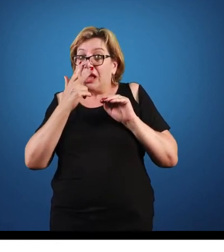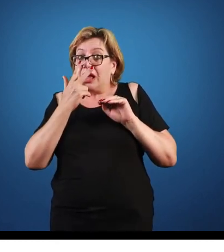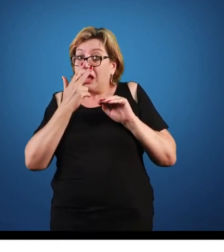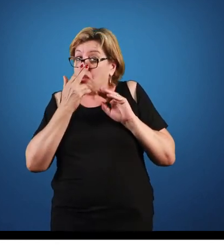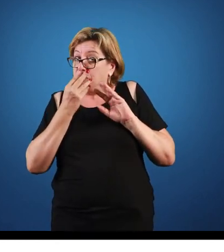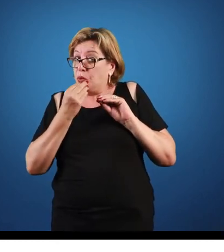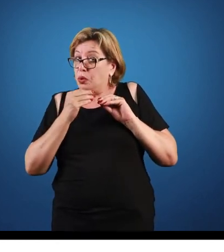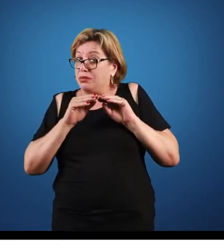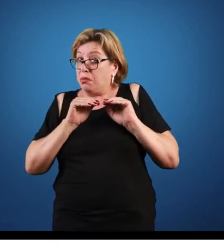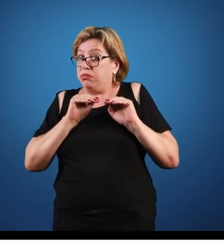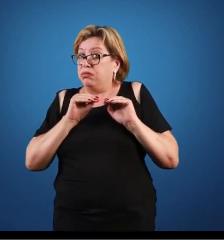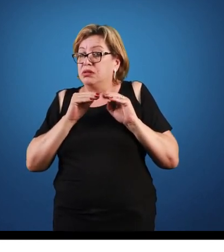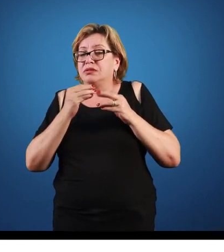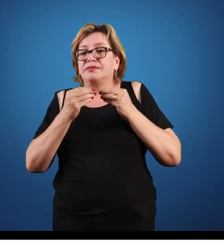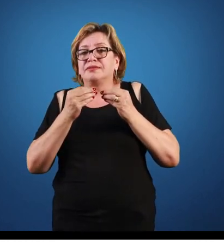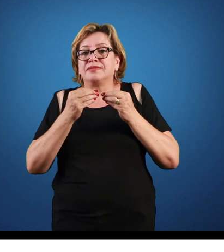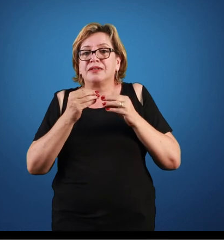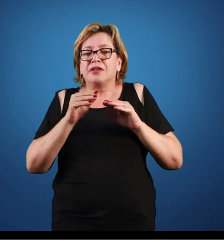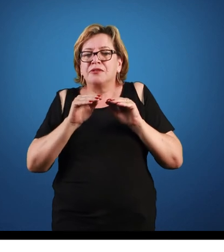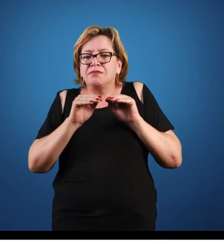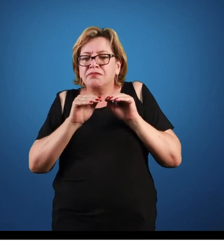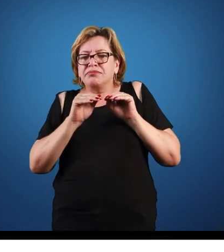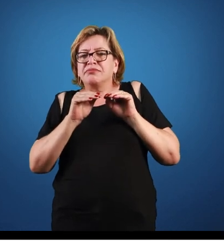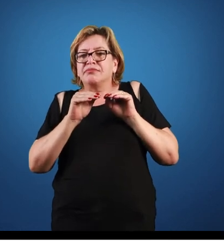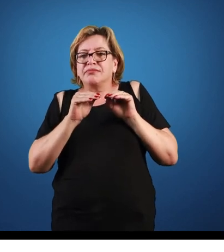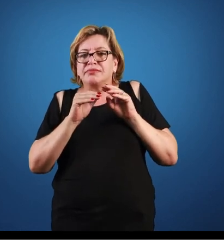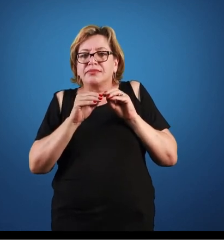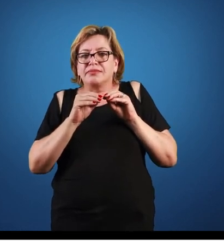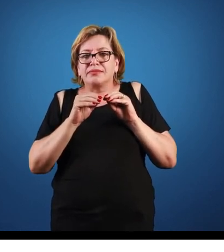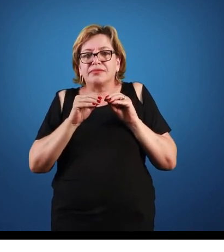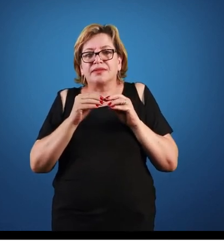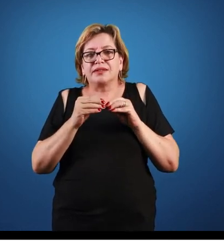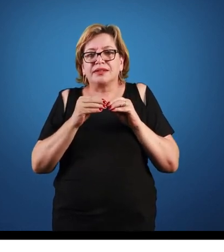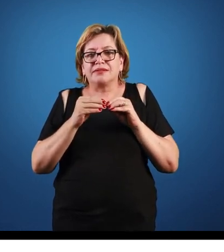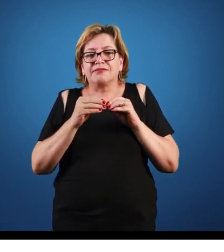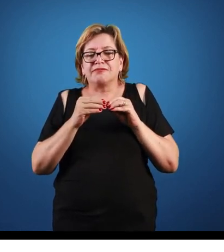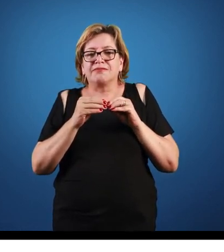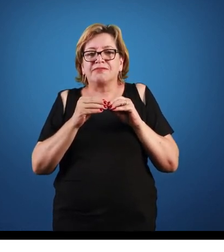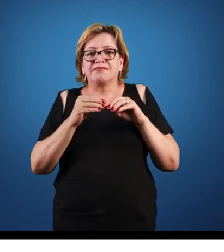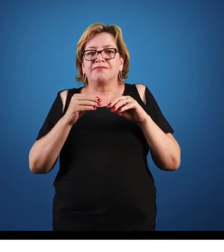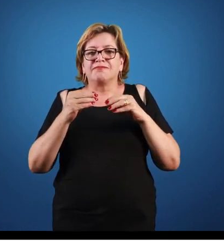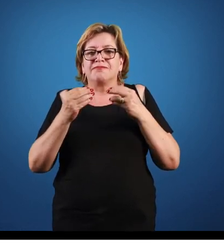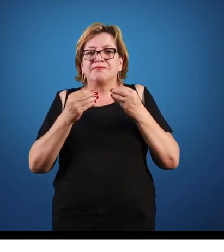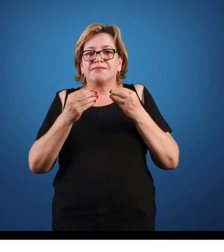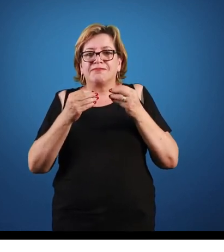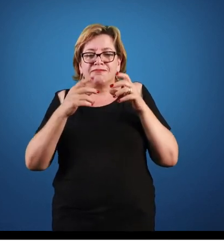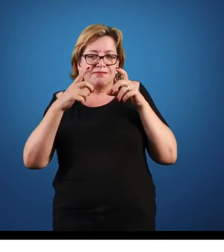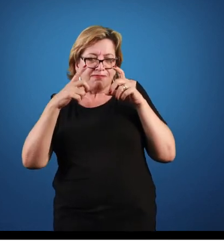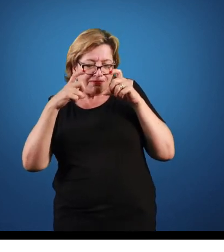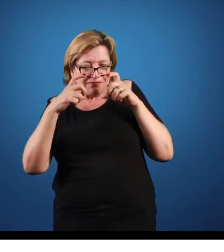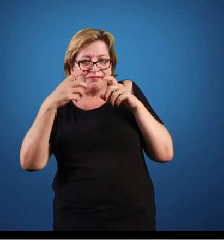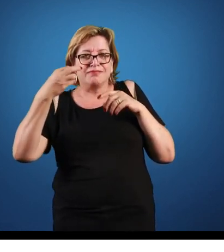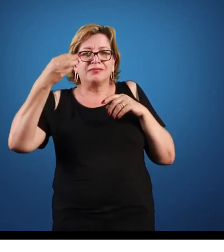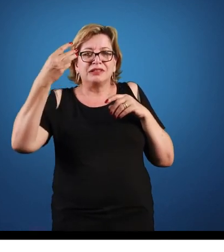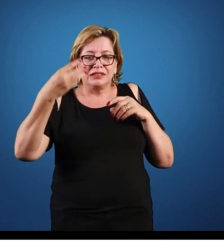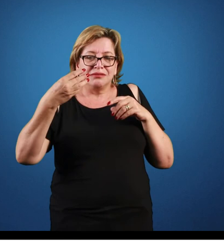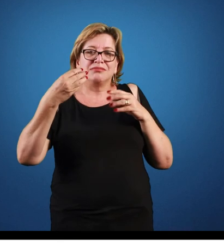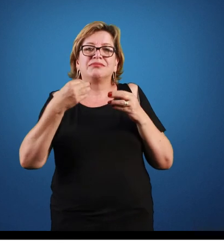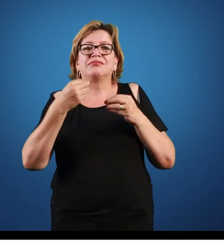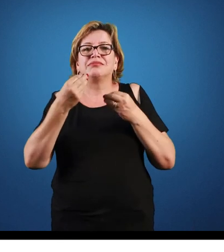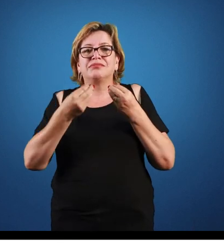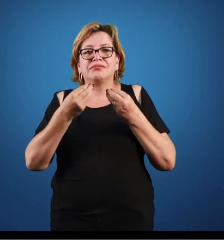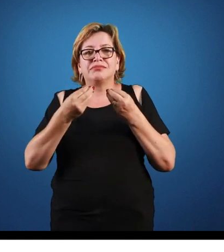se movimentou muito bem - isso aí ai' terceira foto